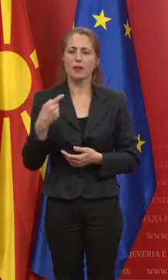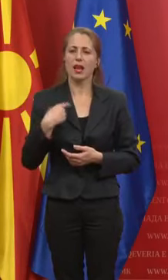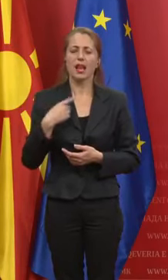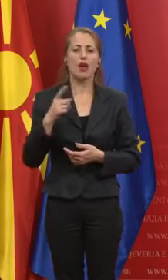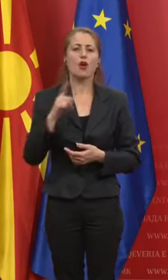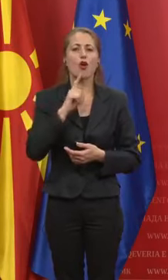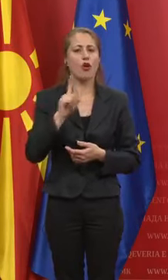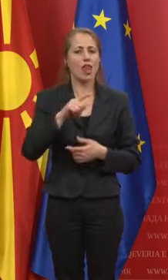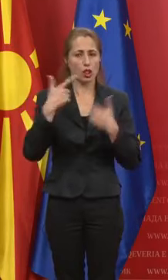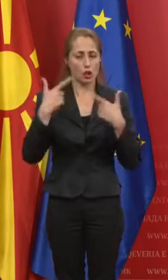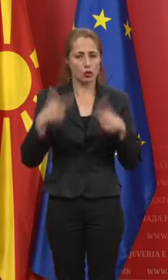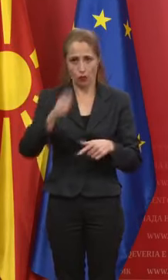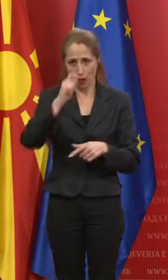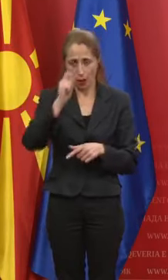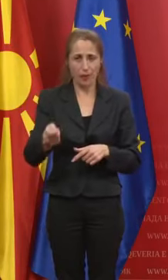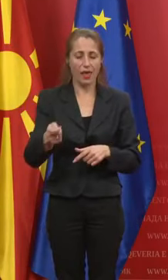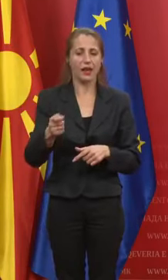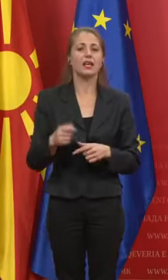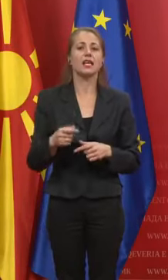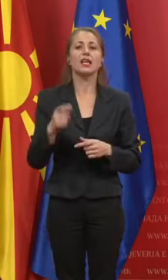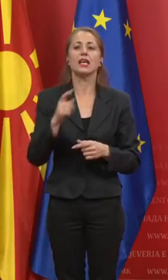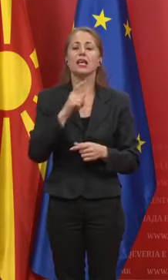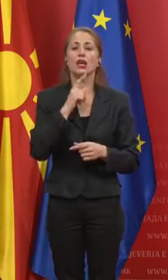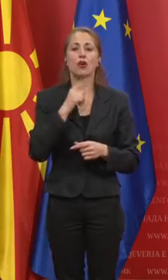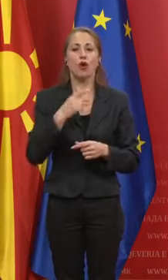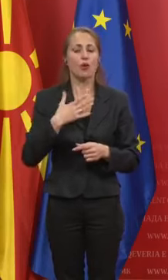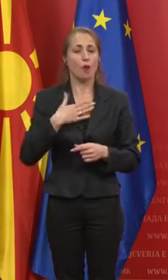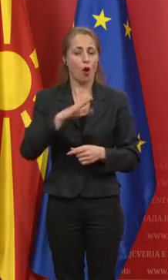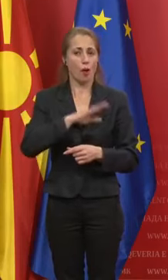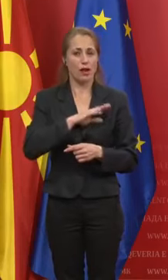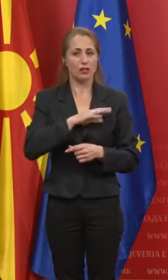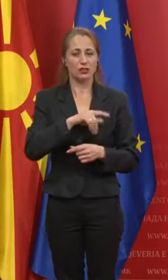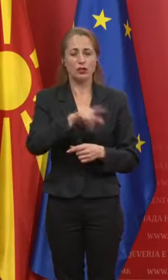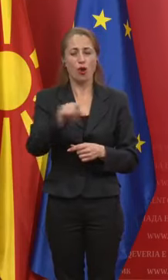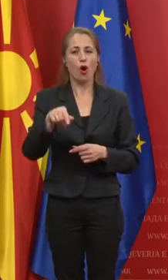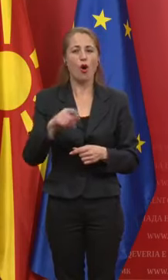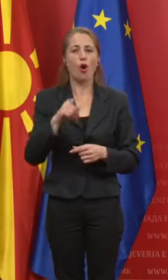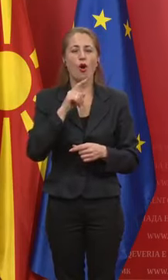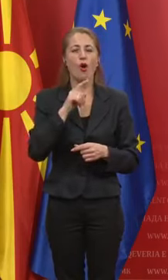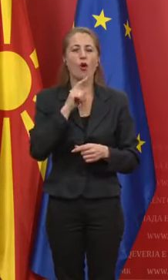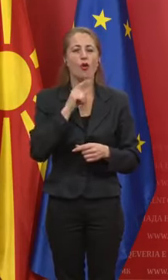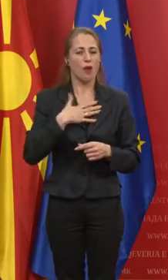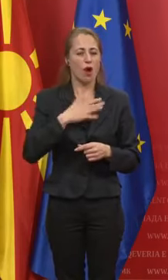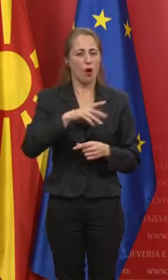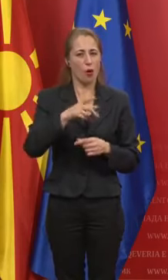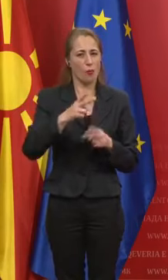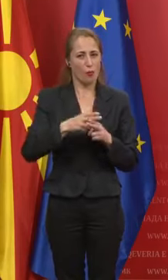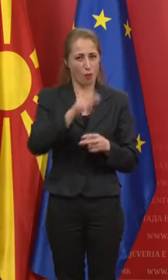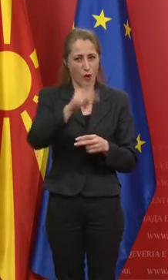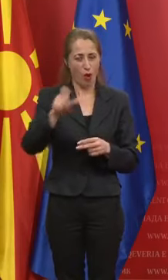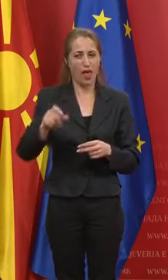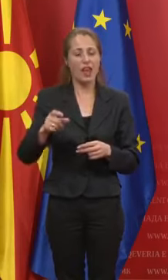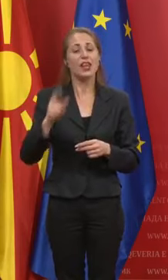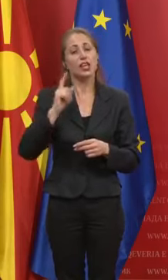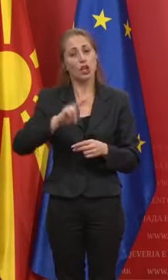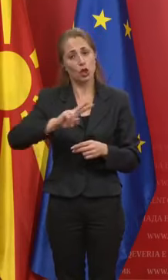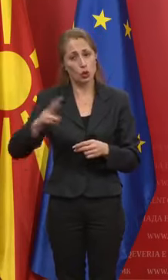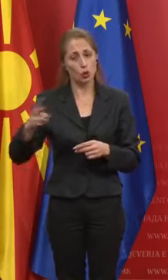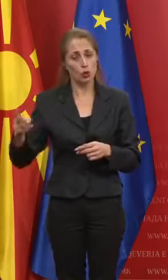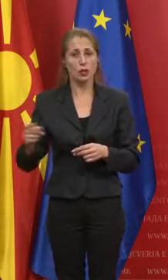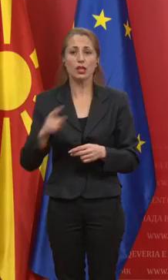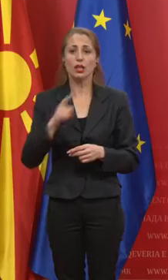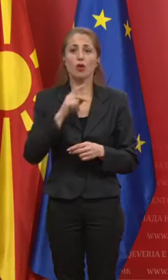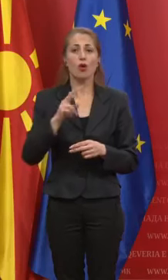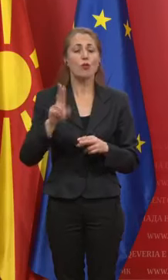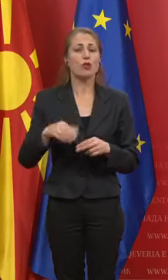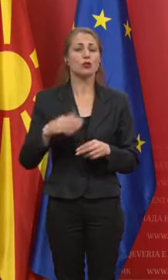не ги почитуваат мерките да ги изложуваат на ризик критичните, ризични групи на граѓани, но и сите останати кои може да